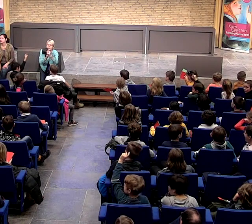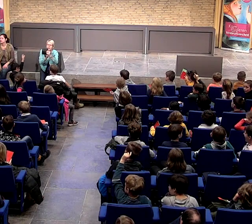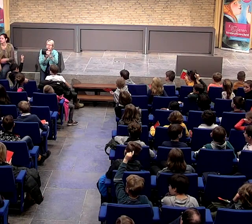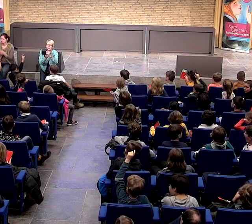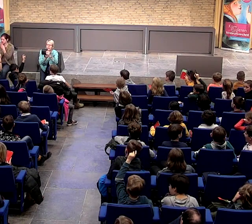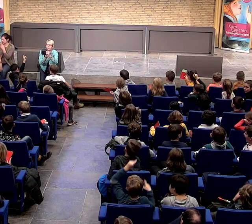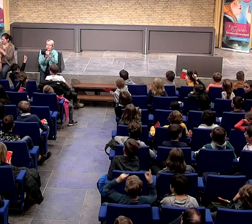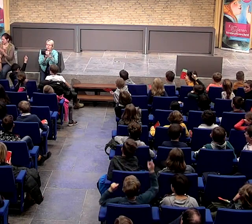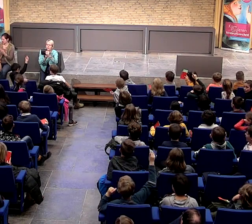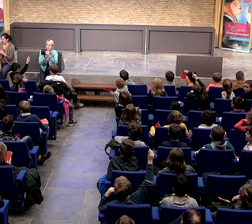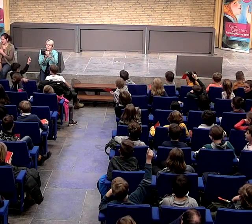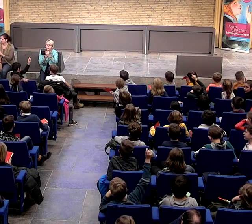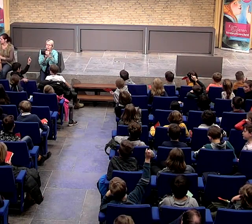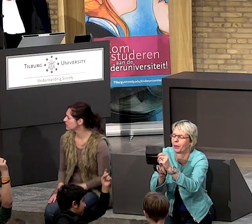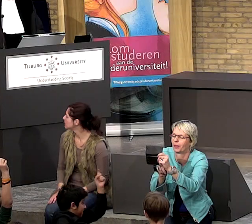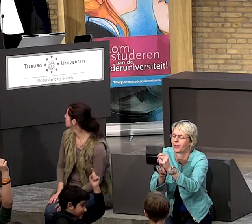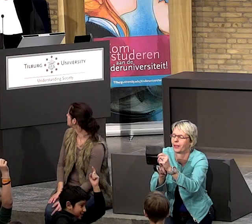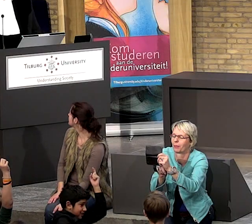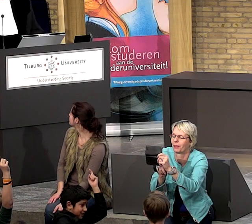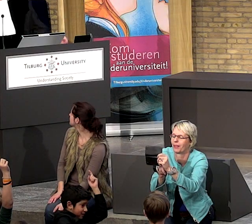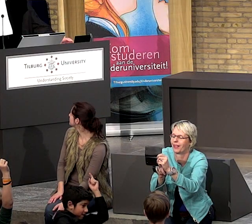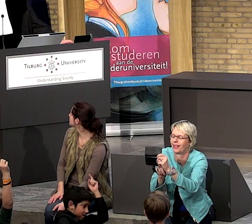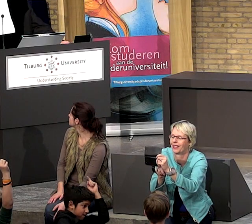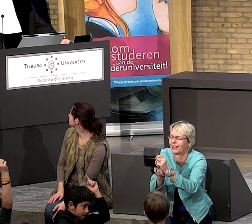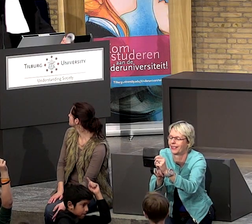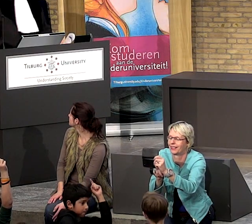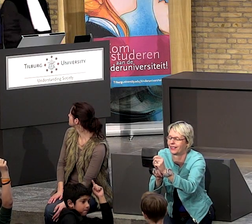Even kijken, waar staat die?